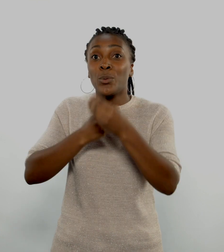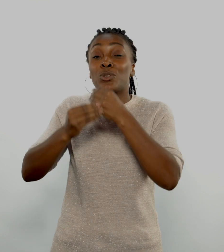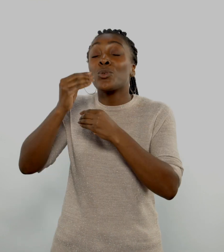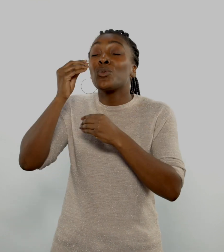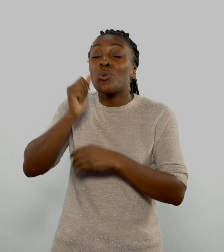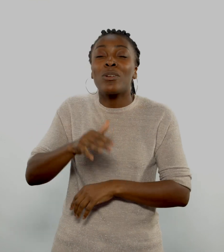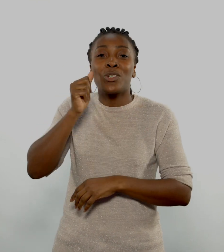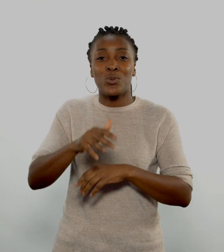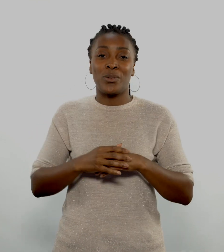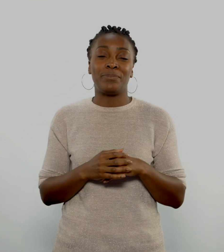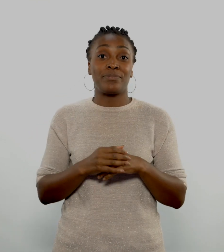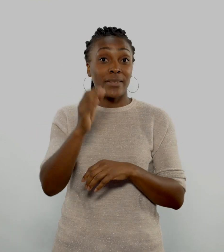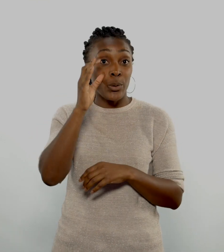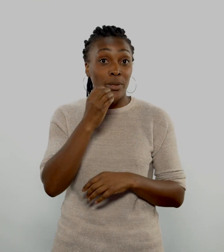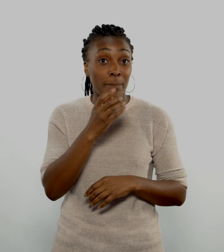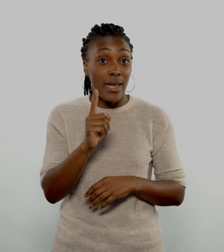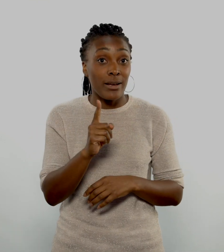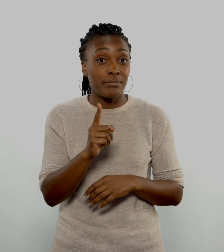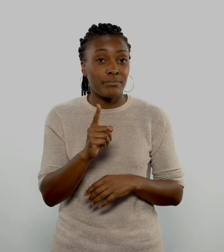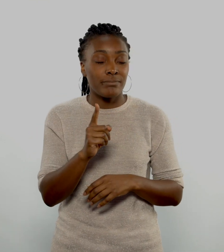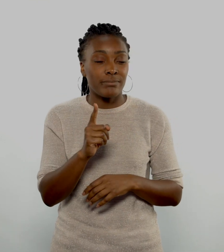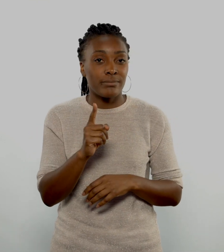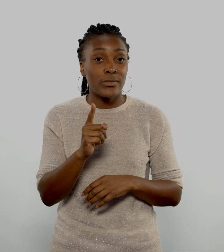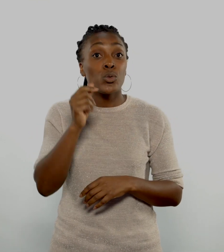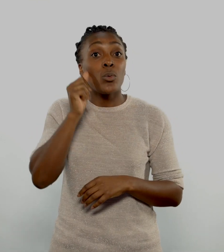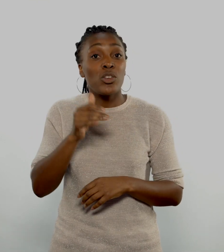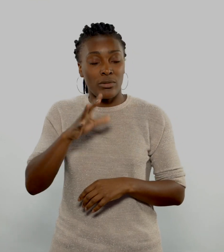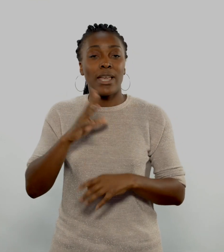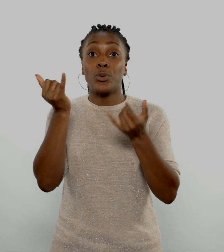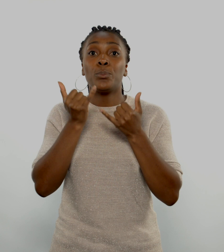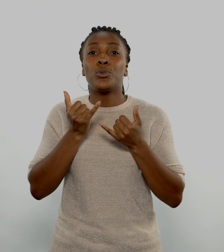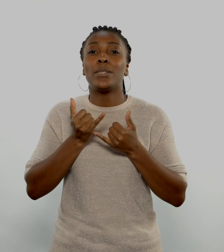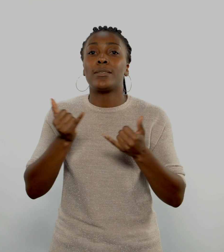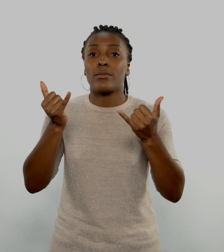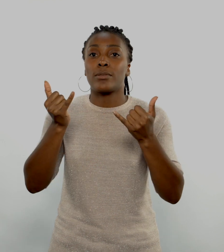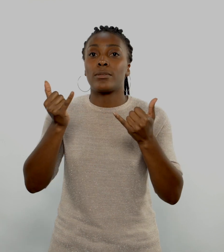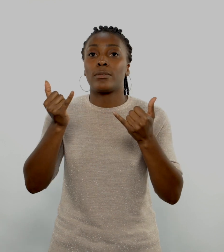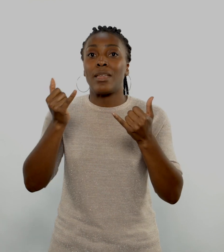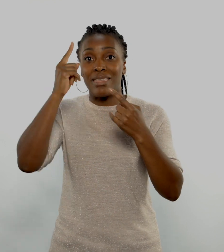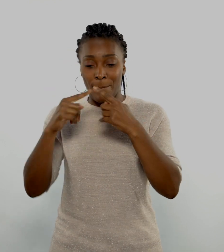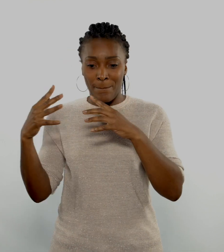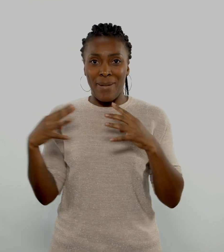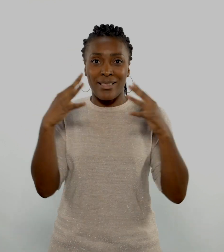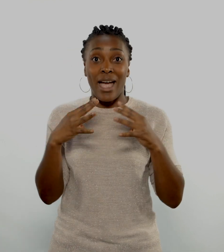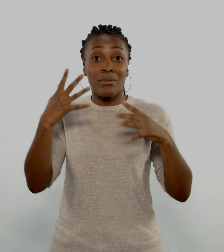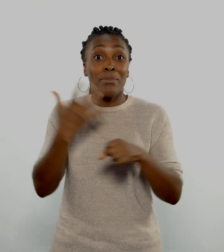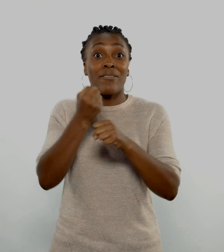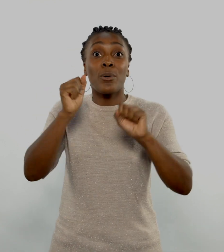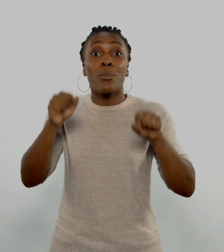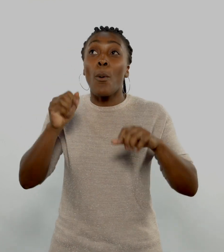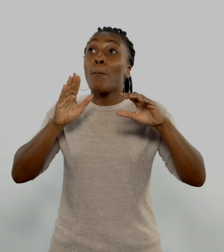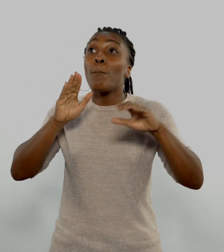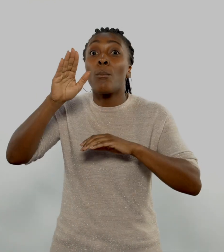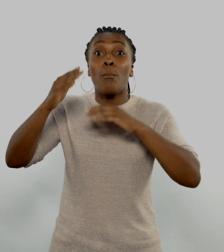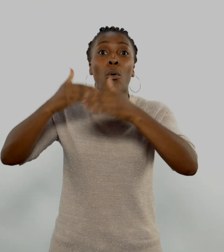une nourriture de chaque jour. Alors, écoutez bien ceci, il y a une puissance dans chaque jour pour vivre des batailles qui sont gagnées,